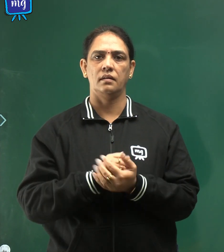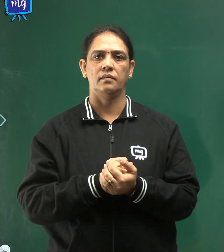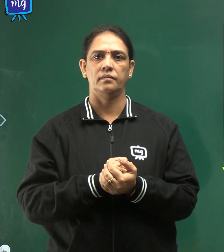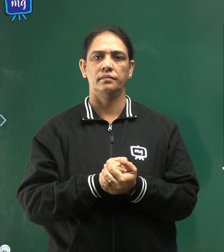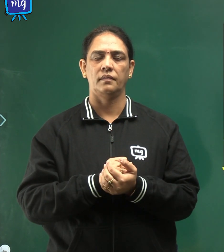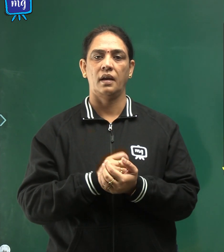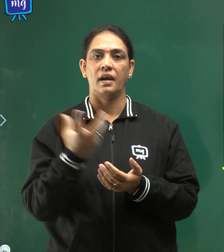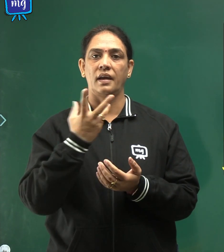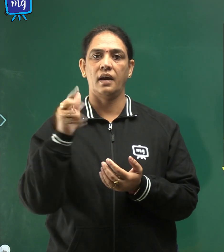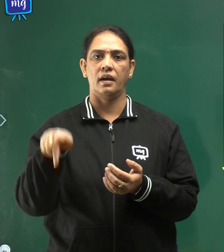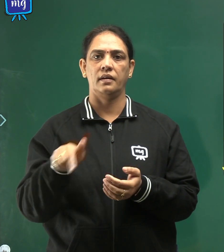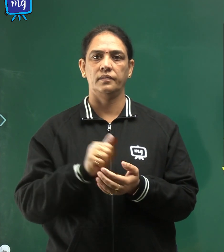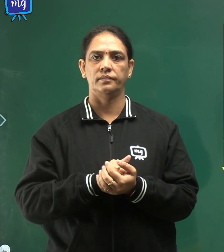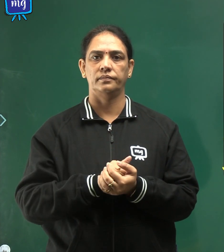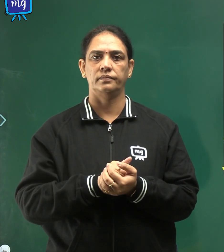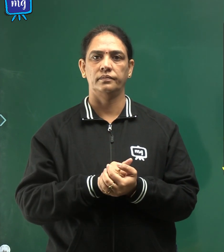कितने हैं?